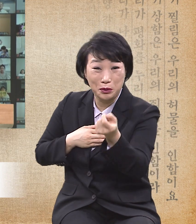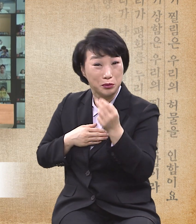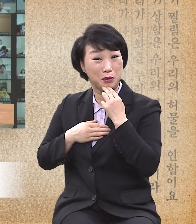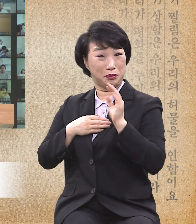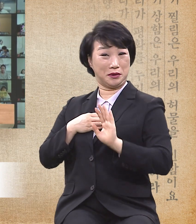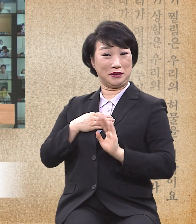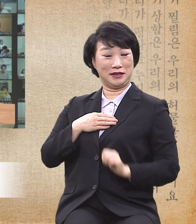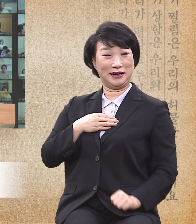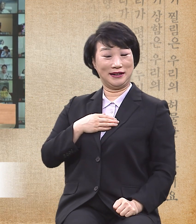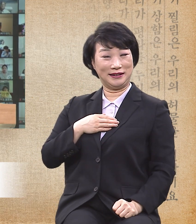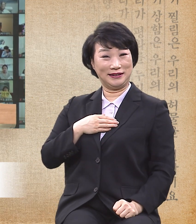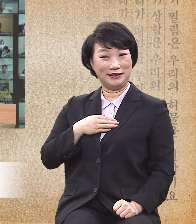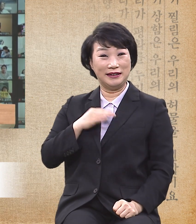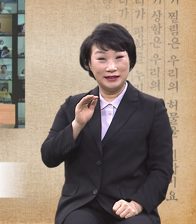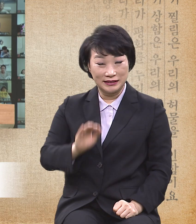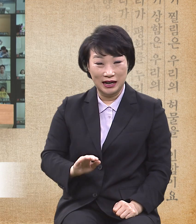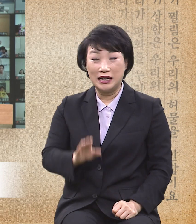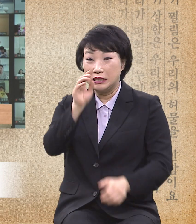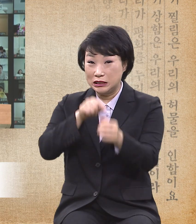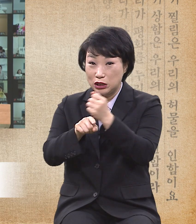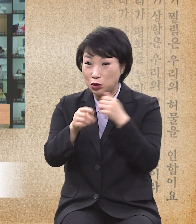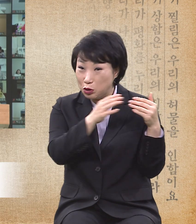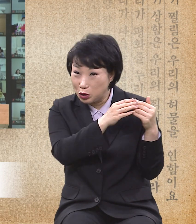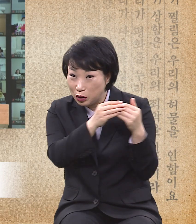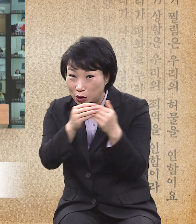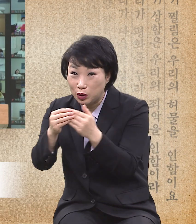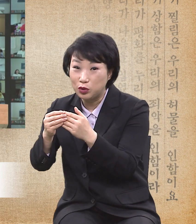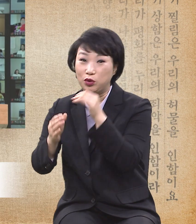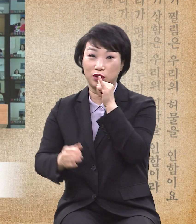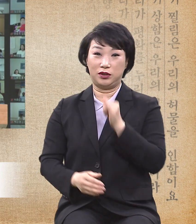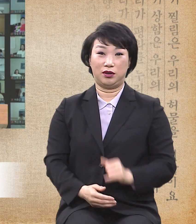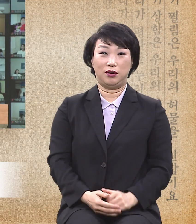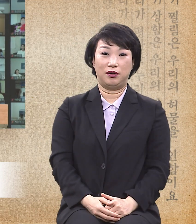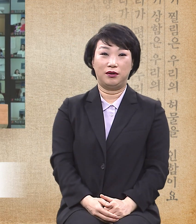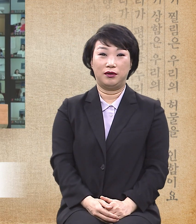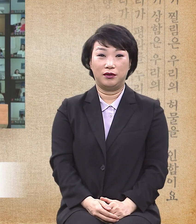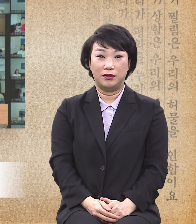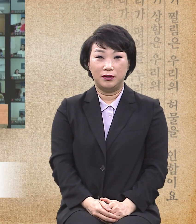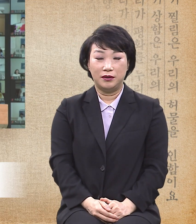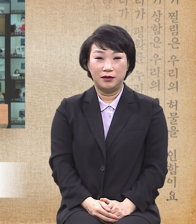의사가 없어, 진리 가운데로 인도된다 이 말입니다.